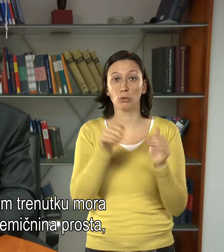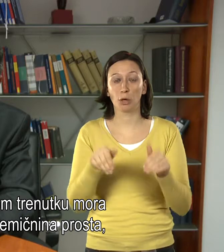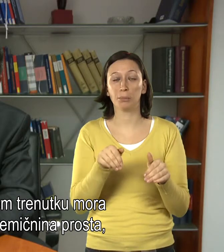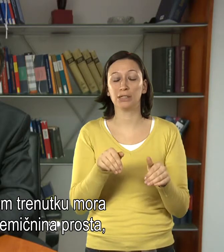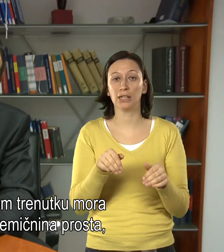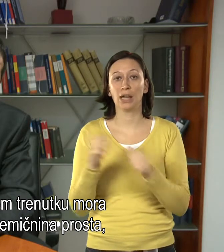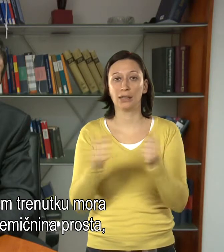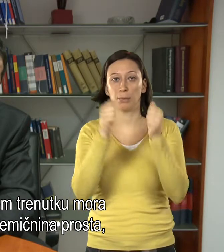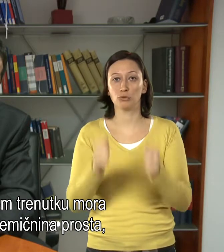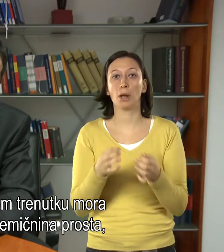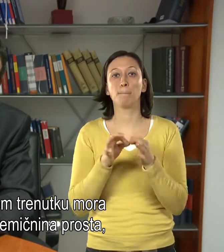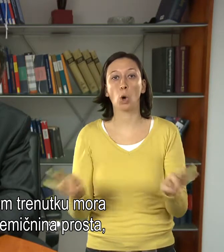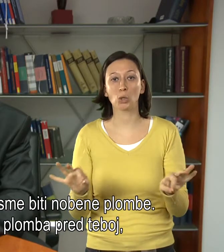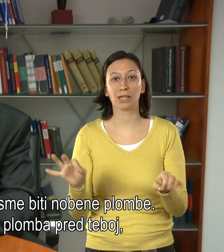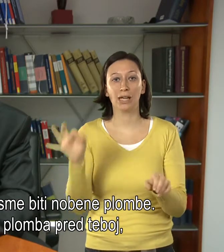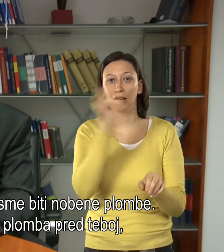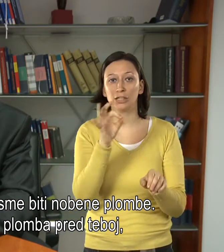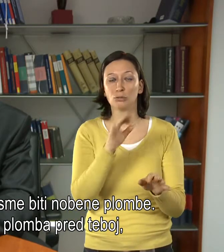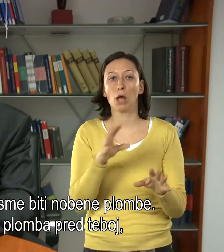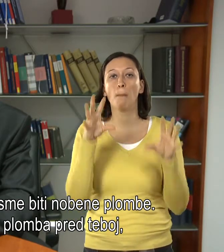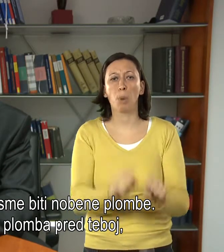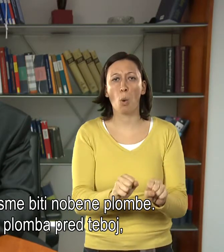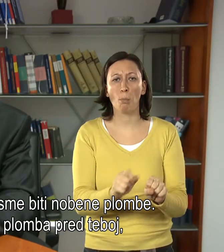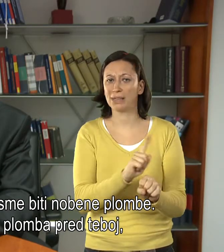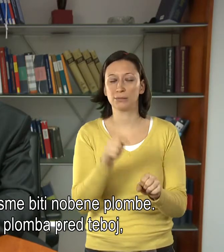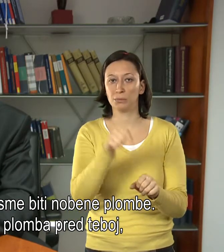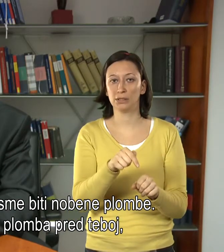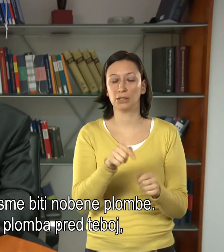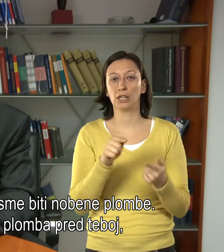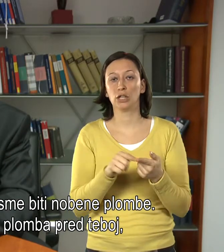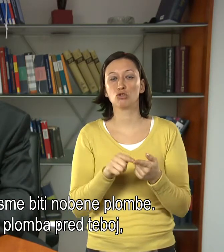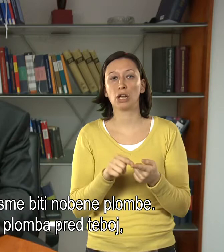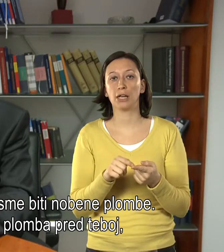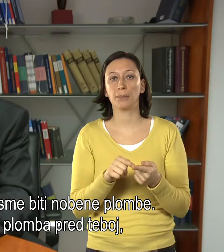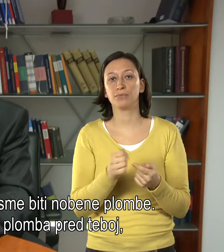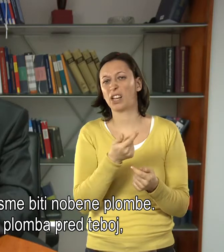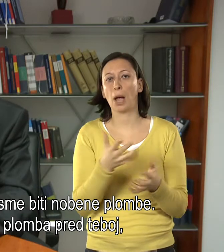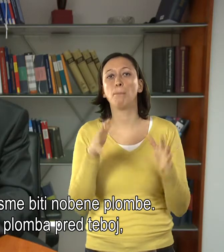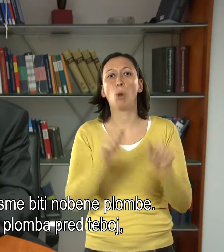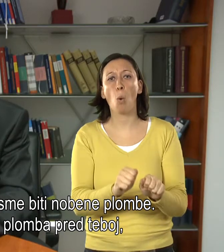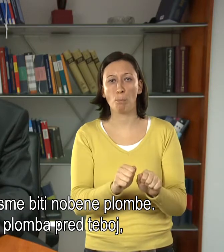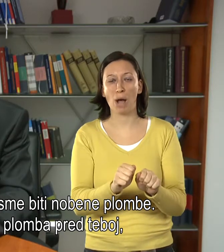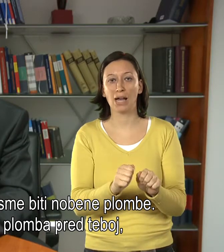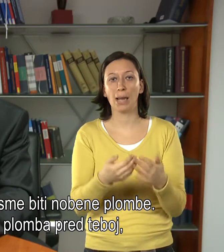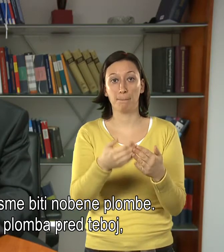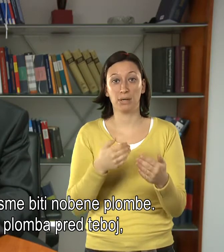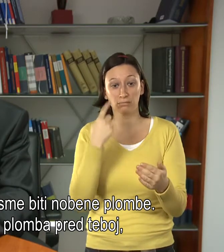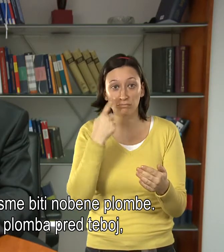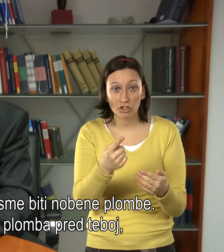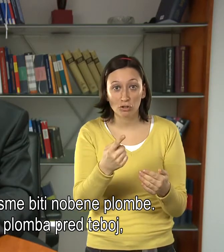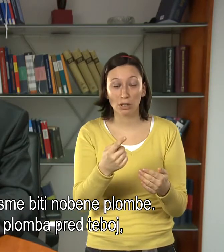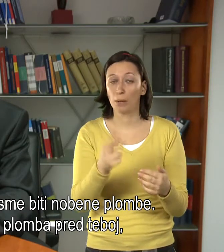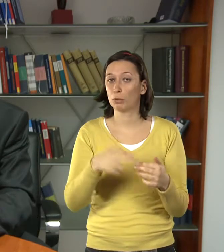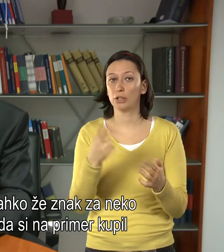biti nepremičnina prosta, torej na njej ne sme biti nobene plombe. Če je neka plomba pred